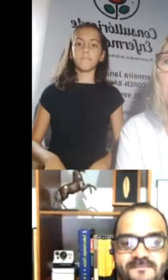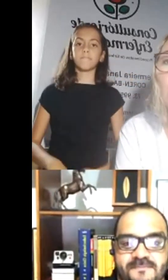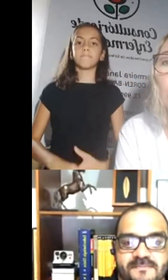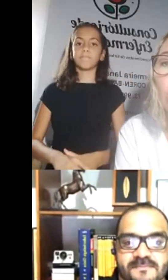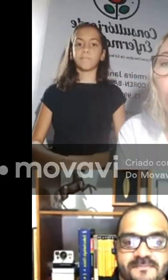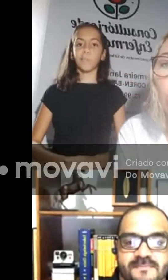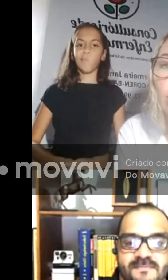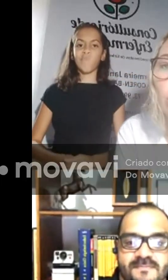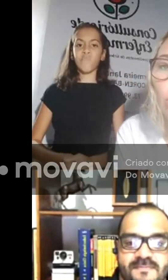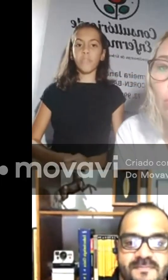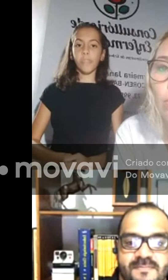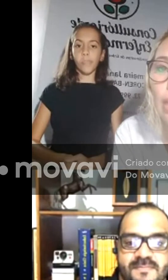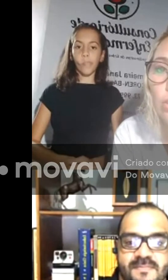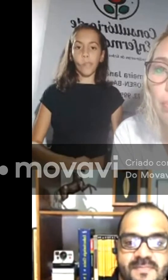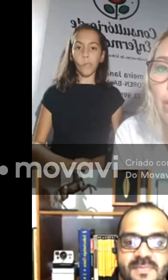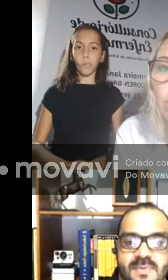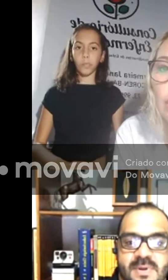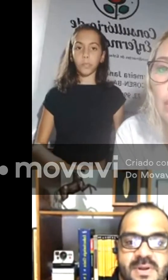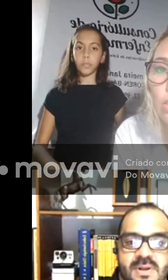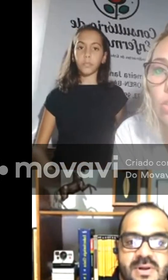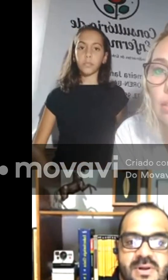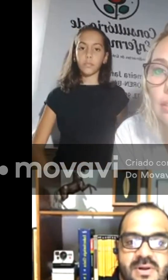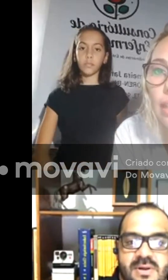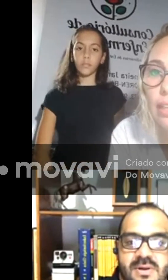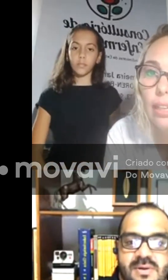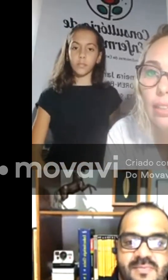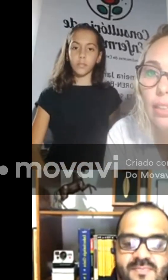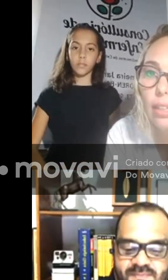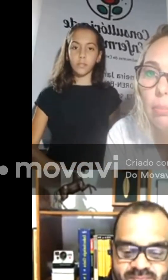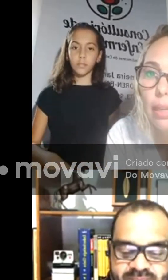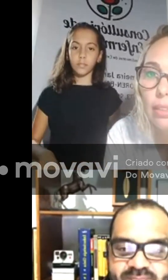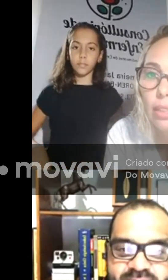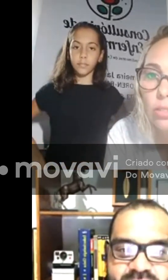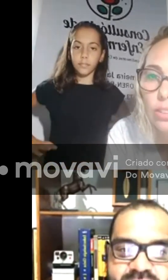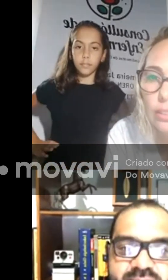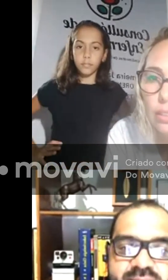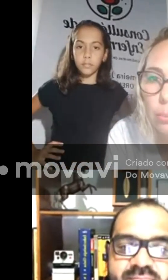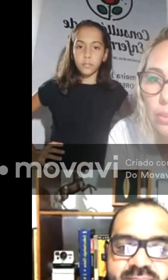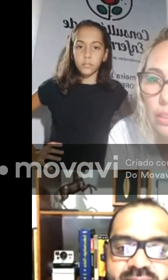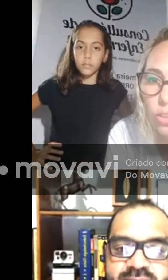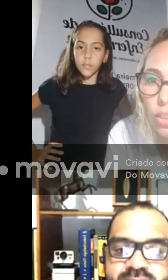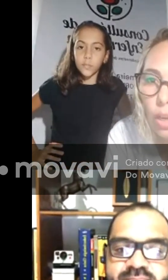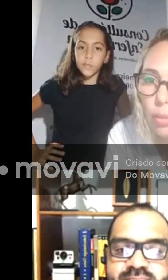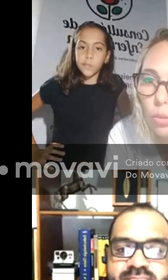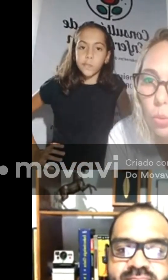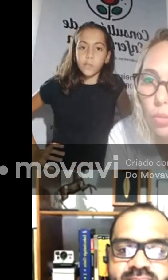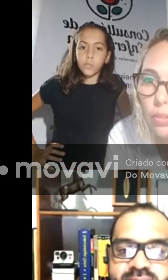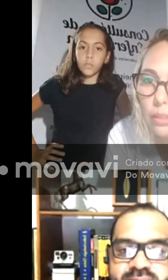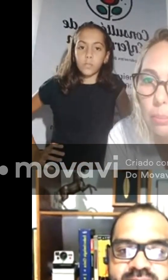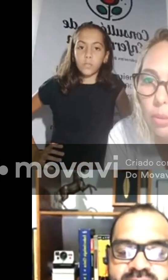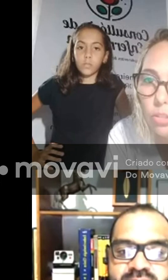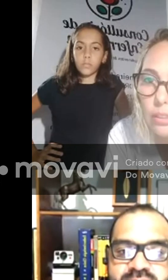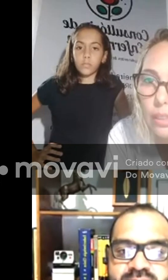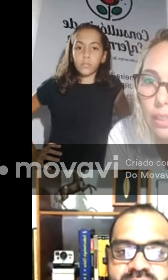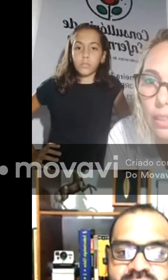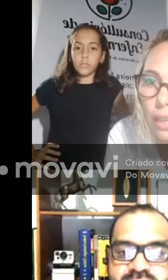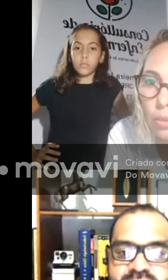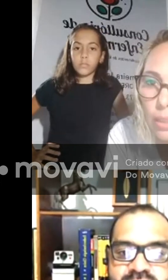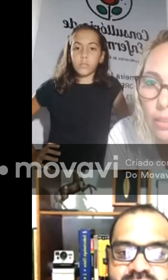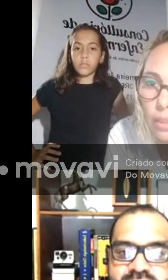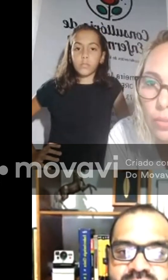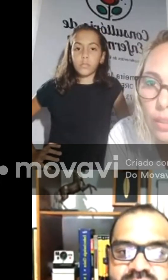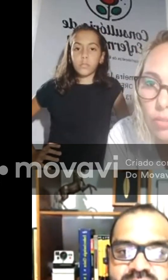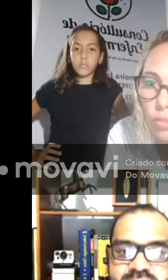mesmo. Doutor, nós estamos com um bocado de pergunta aqui, deixa eu tentar ler aqui. Matheus disse que depois queria tirar uma dúvida, se pode ser.